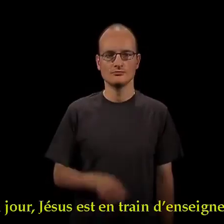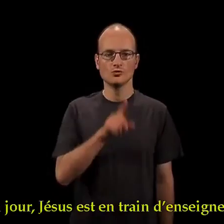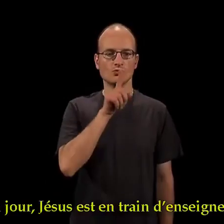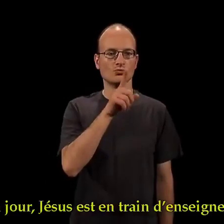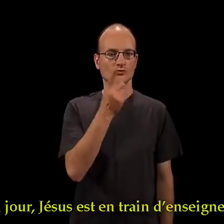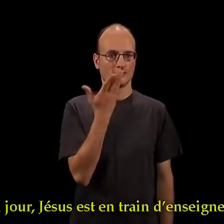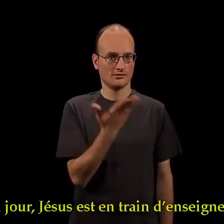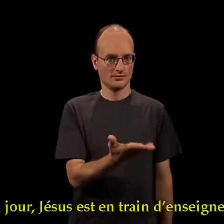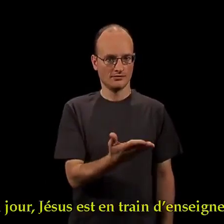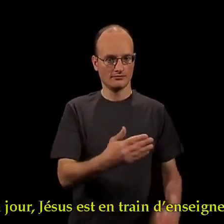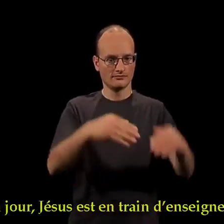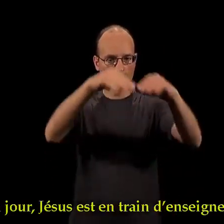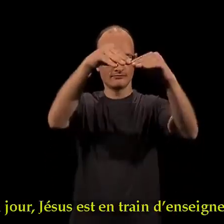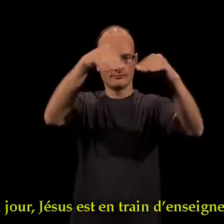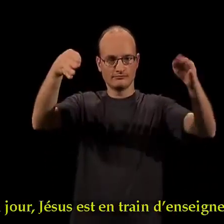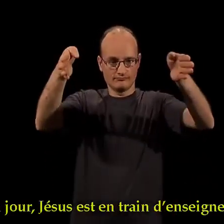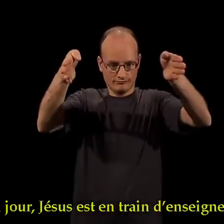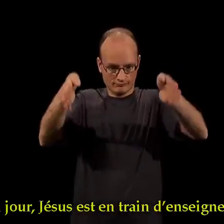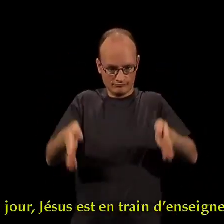Un jour, Jésus est en train d'enseigner.